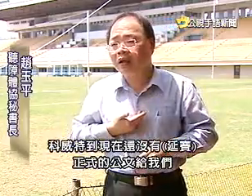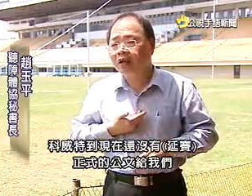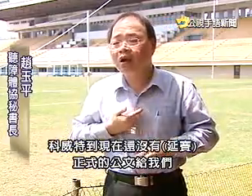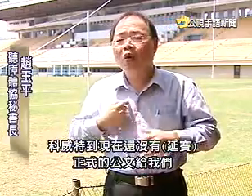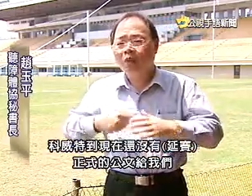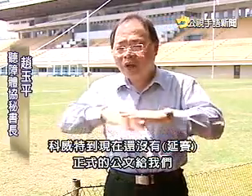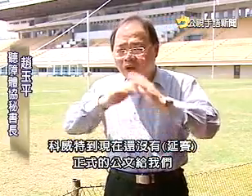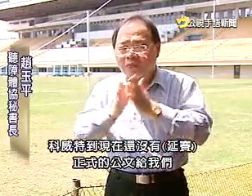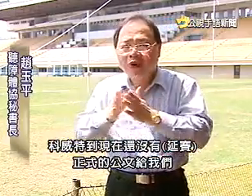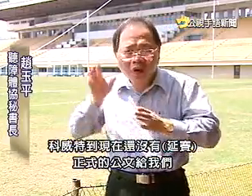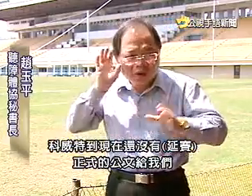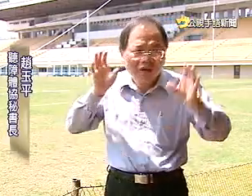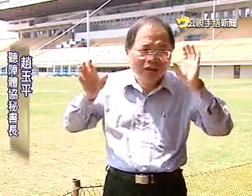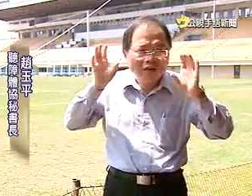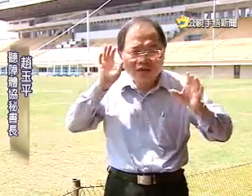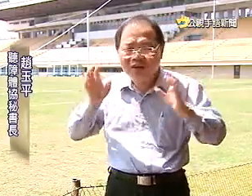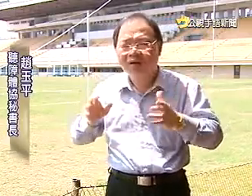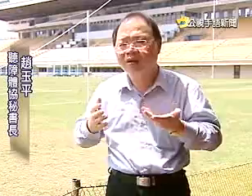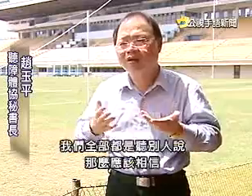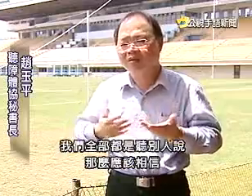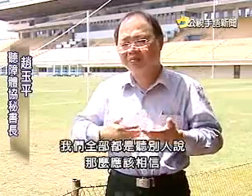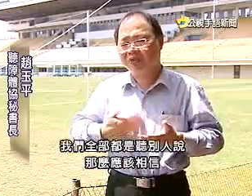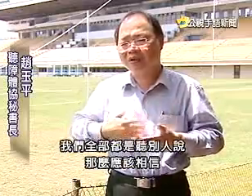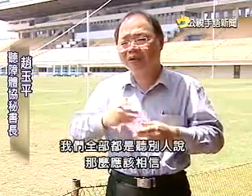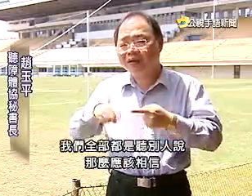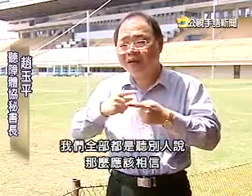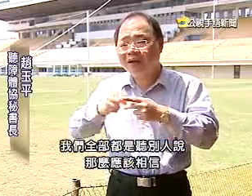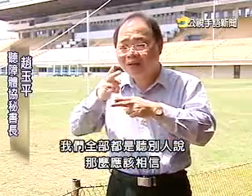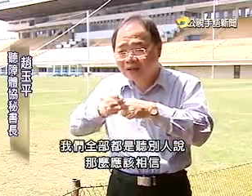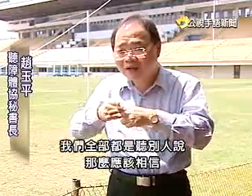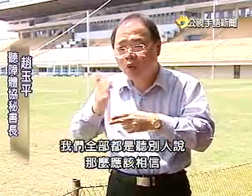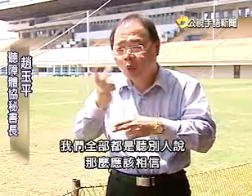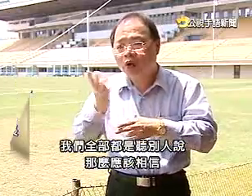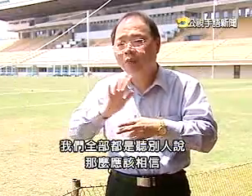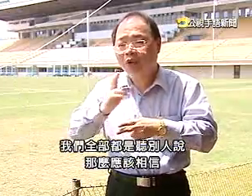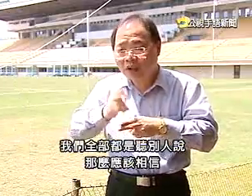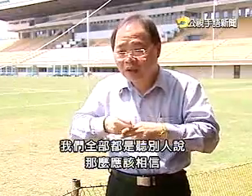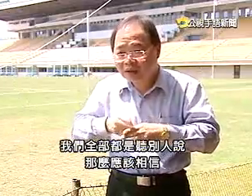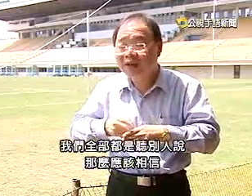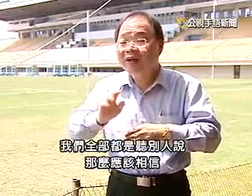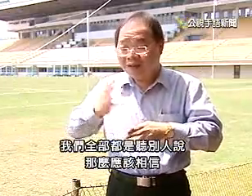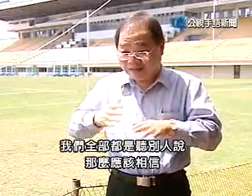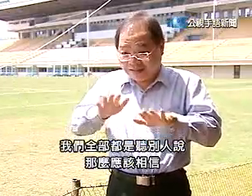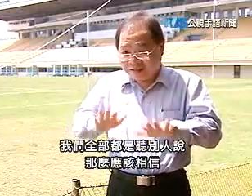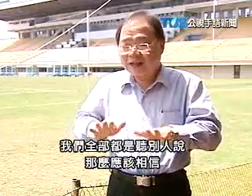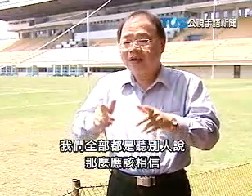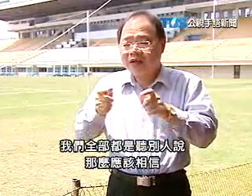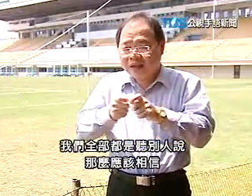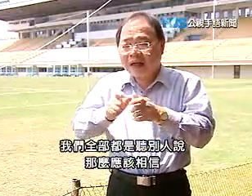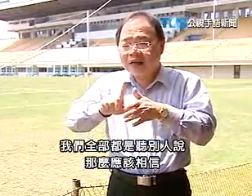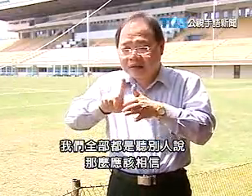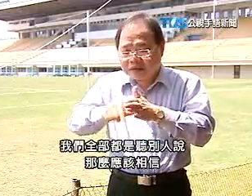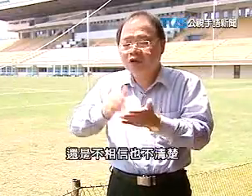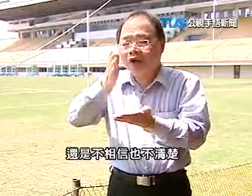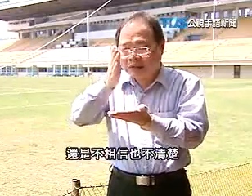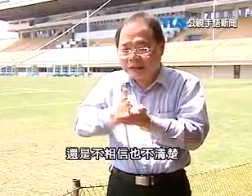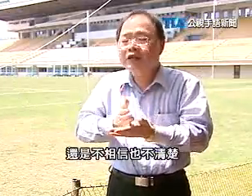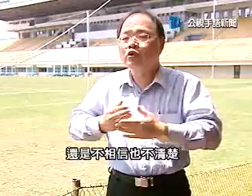文给我们，我们全部都是听别人说，那么应该相信还是不相信也